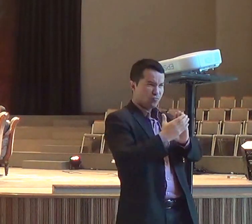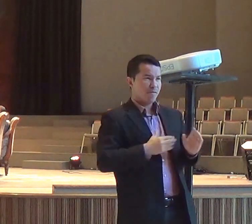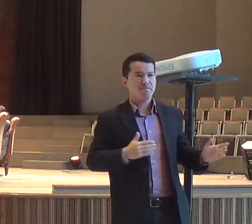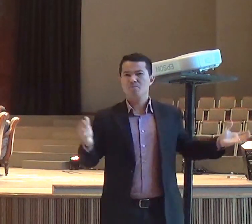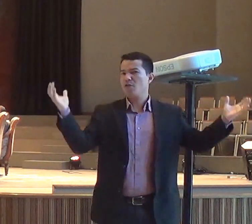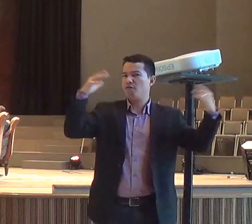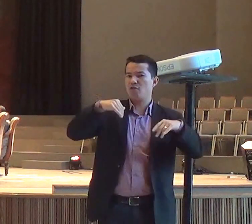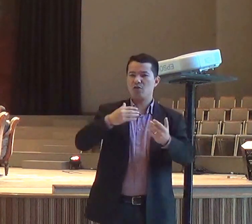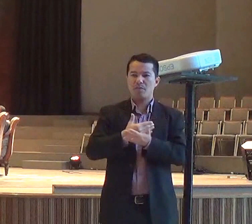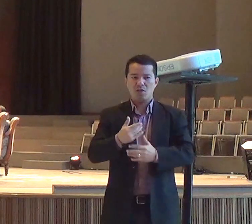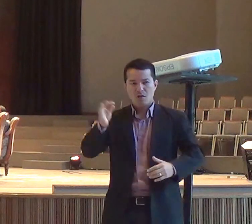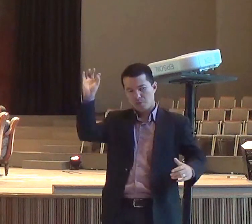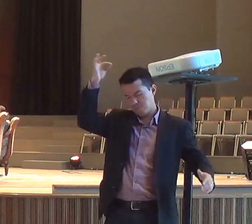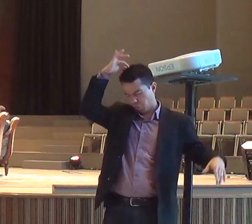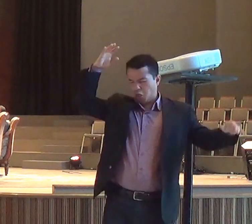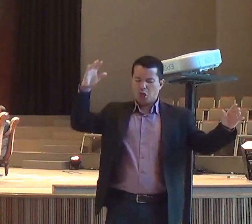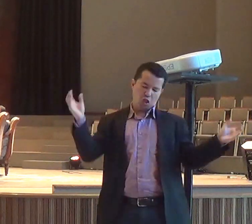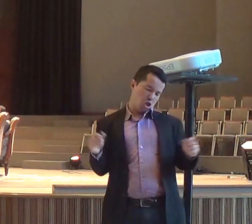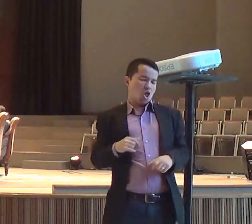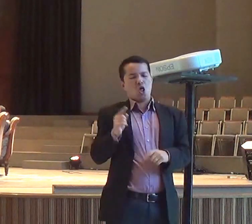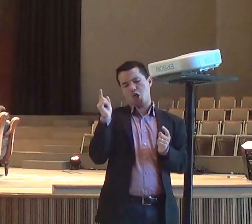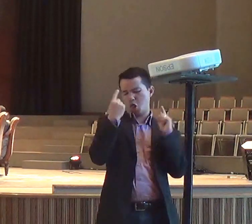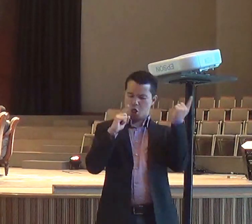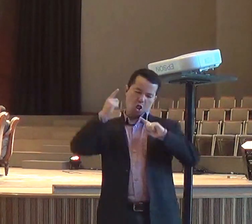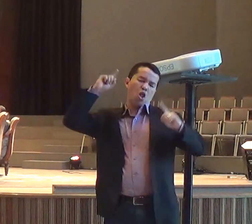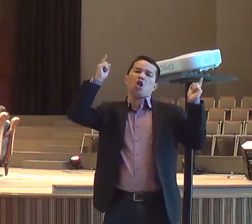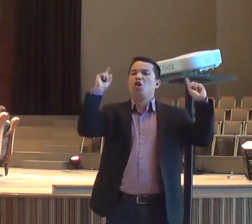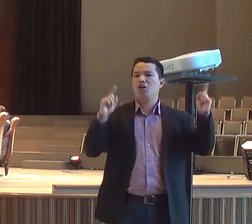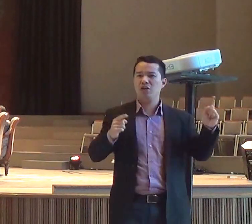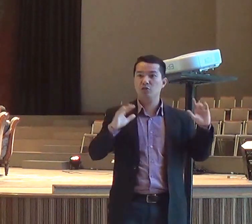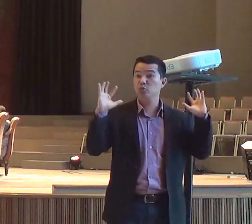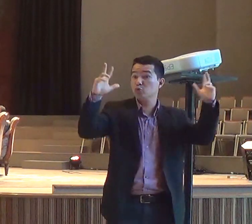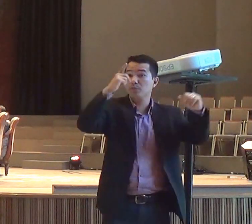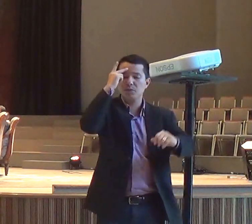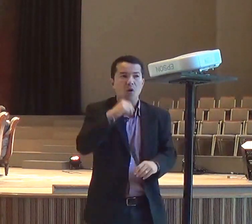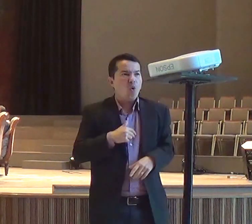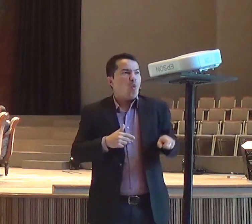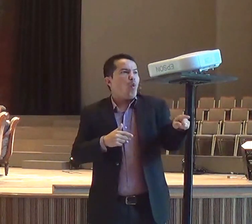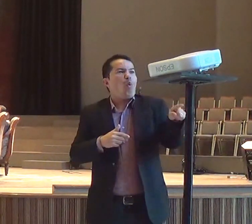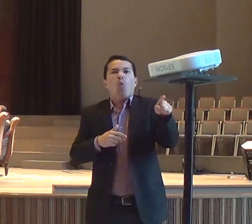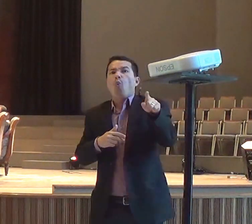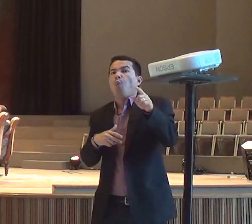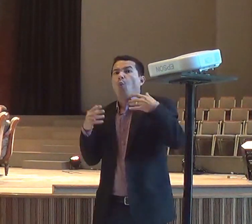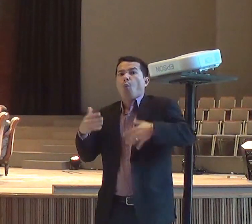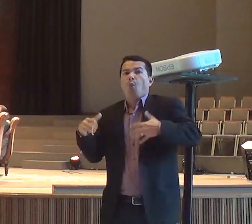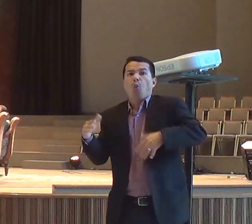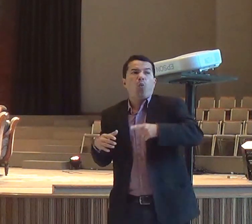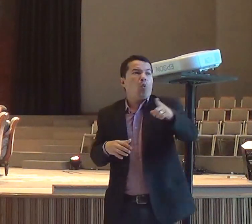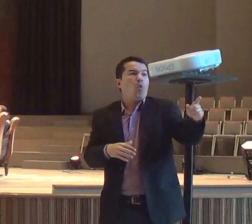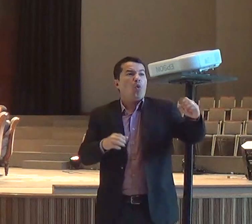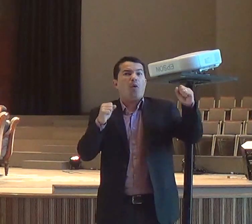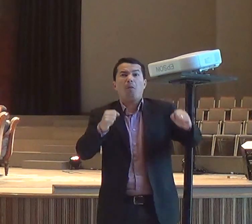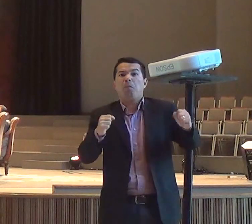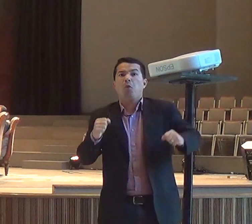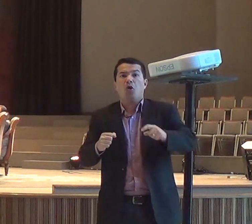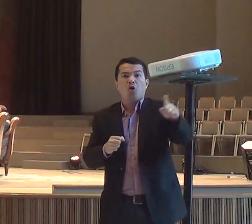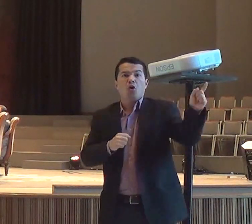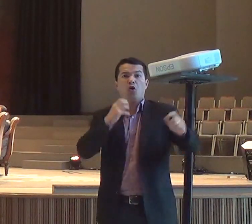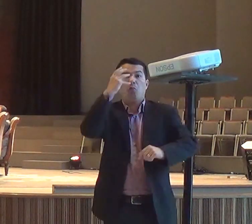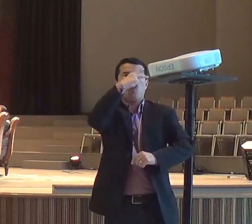manifestando, etc, e todo mundo dizendo, olha que coisa tremenda, tem poder aqui, eu acho que era bonito, porque um coro